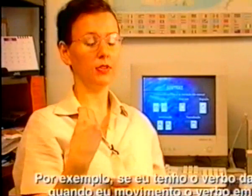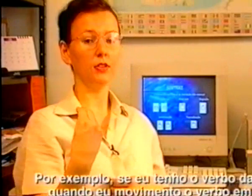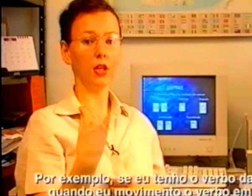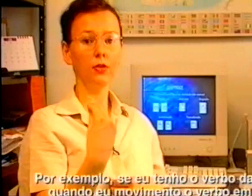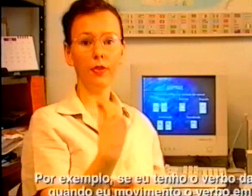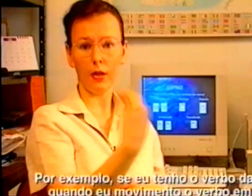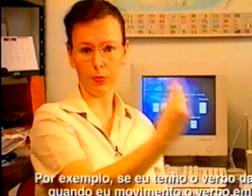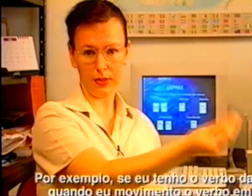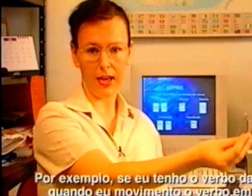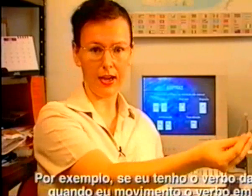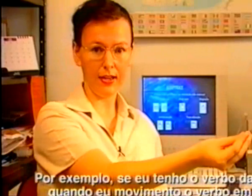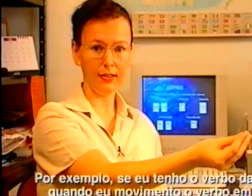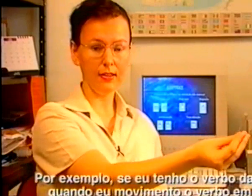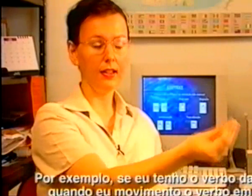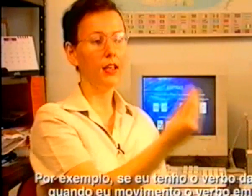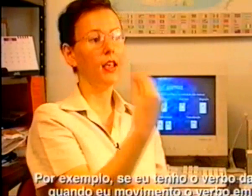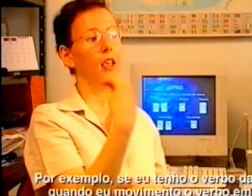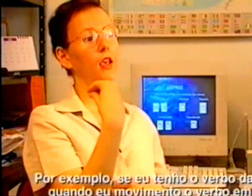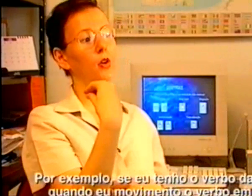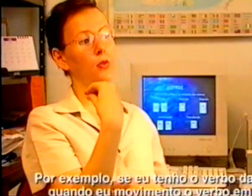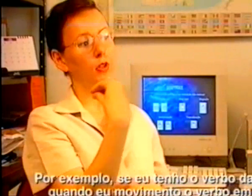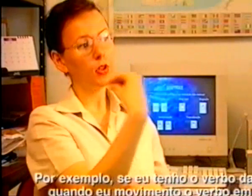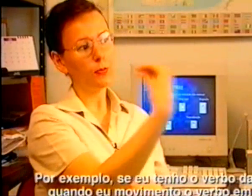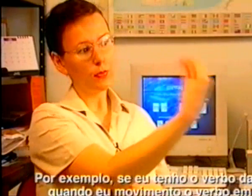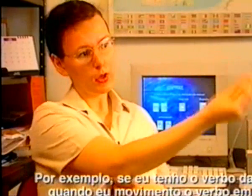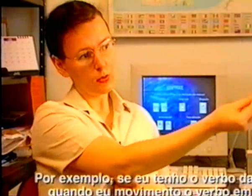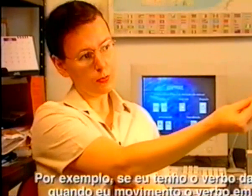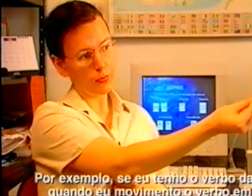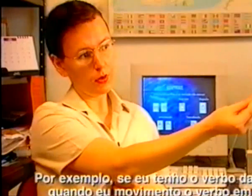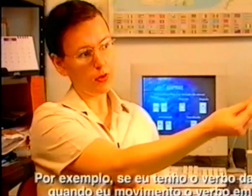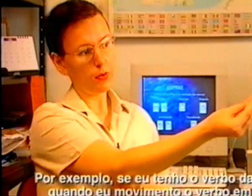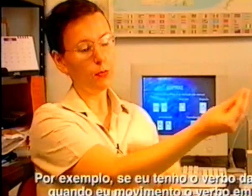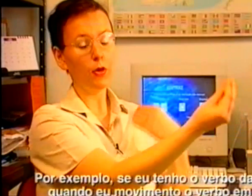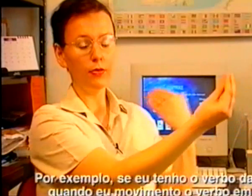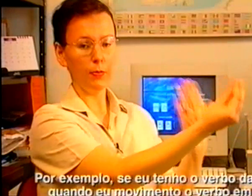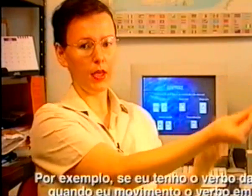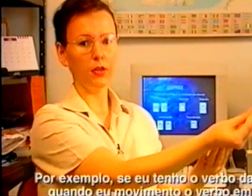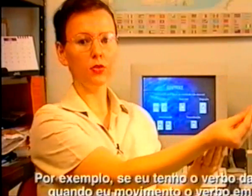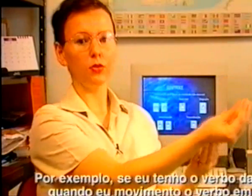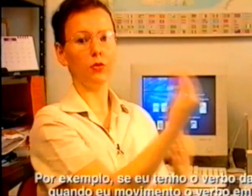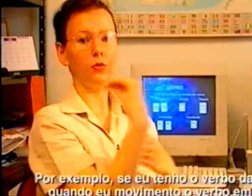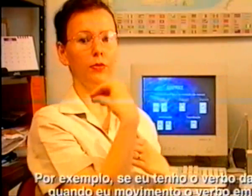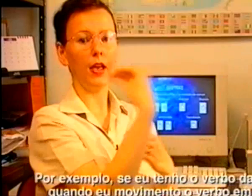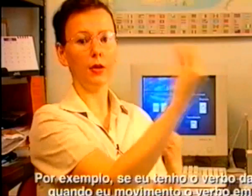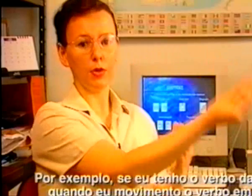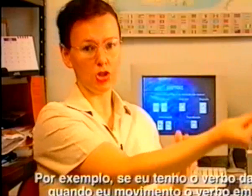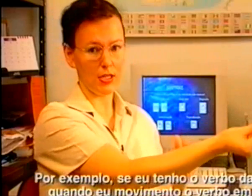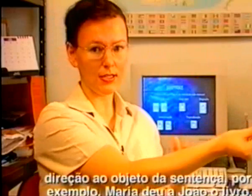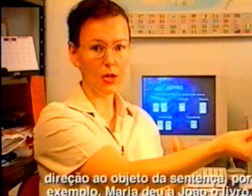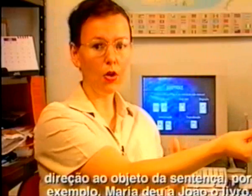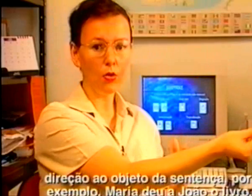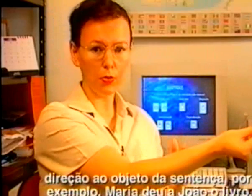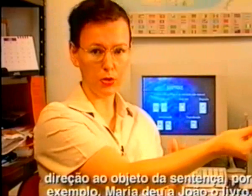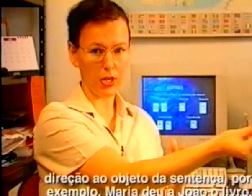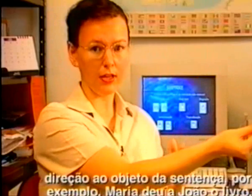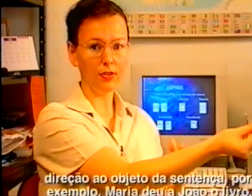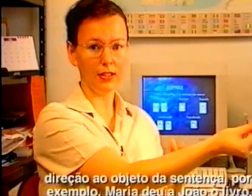exemplo, se eu tenho o verbo dar, quando eu movimento o verbo em direção ao objeto